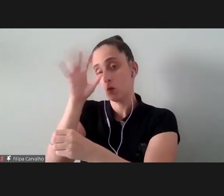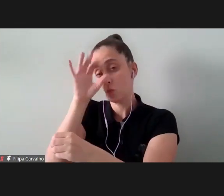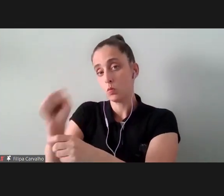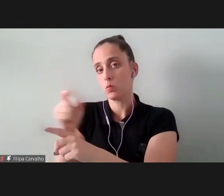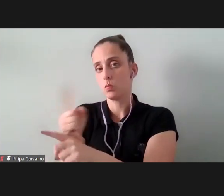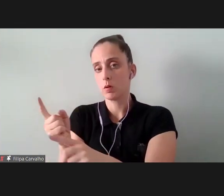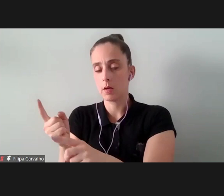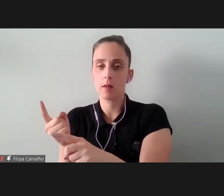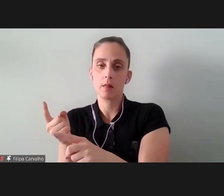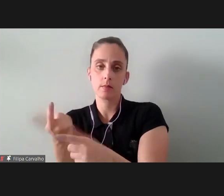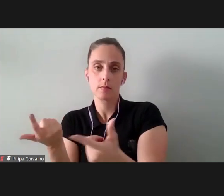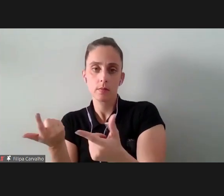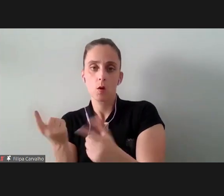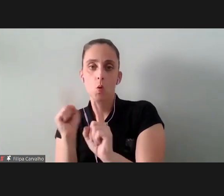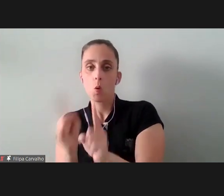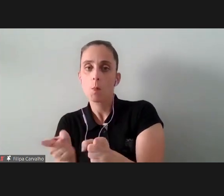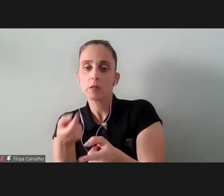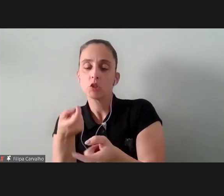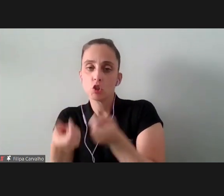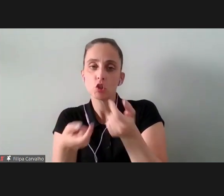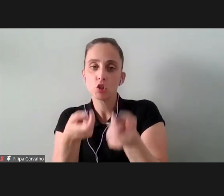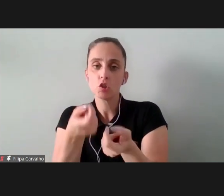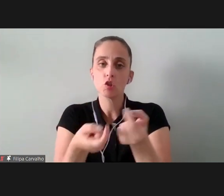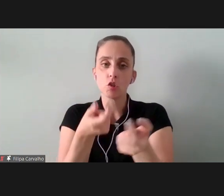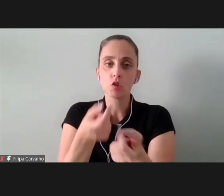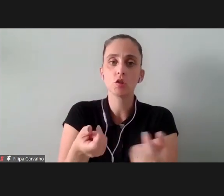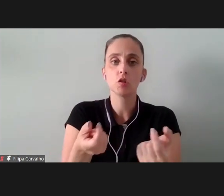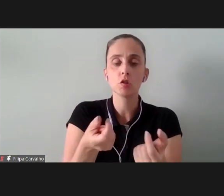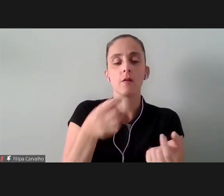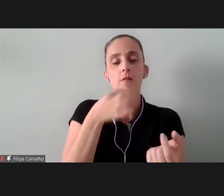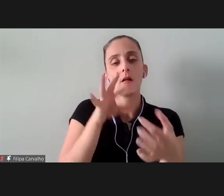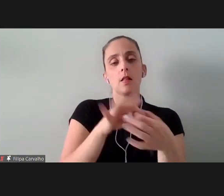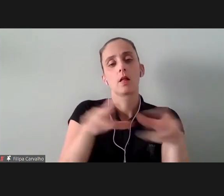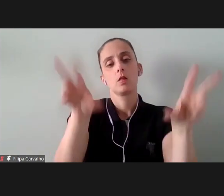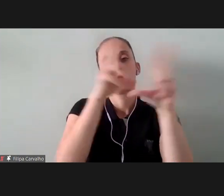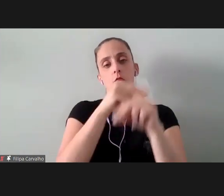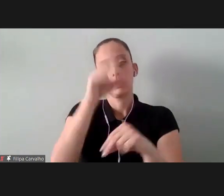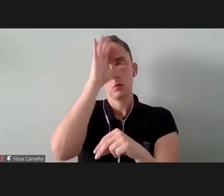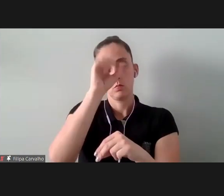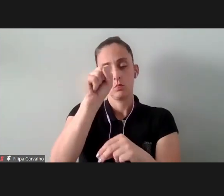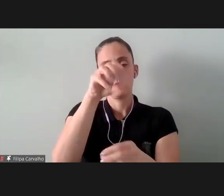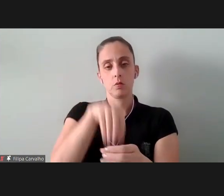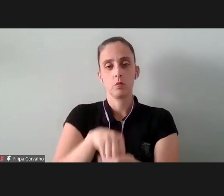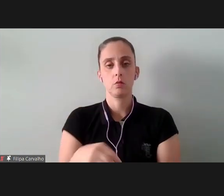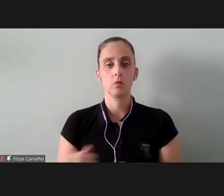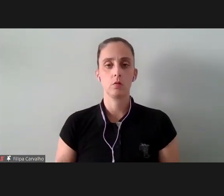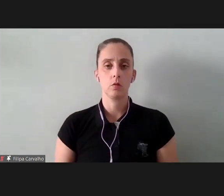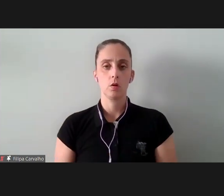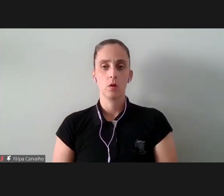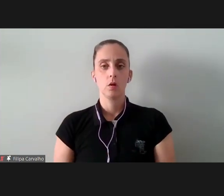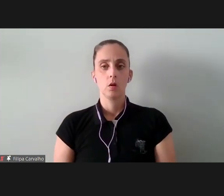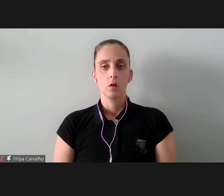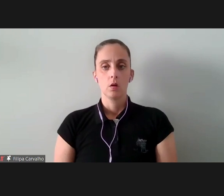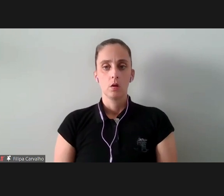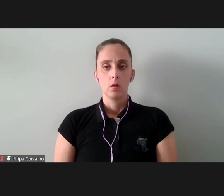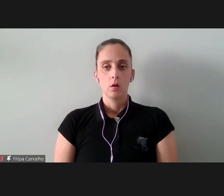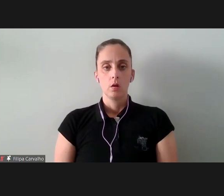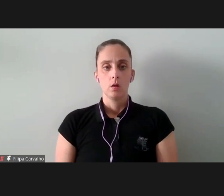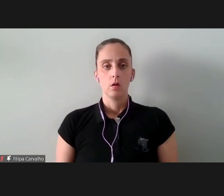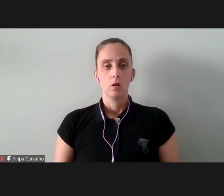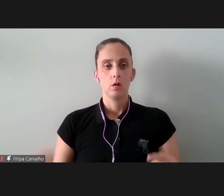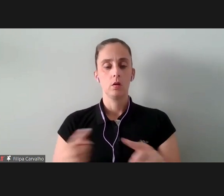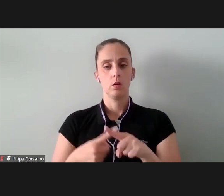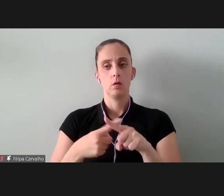agenda de inovação no setor público. É muito interessante essa